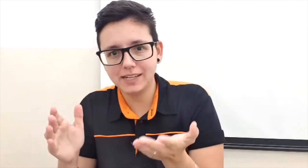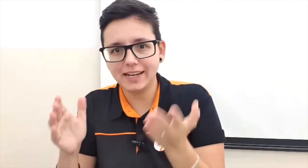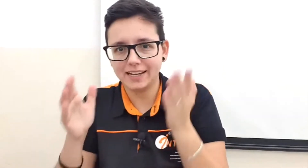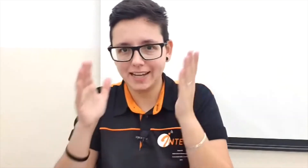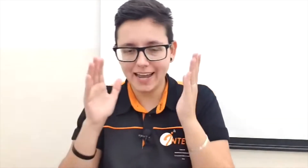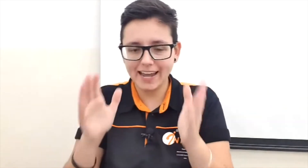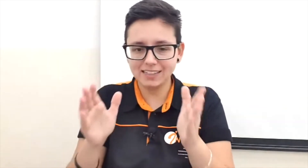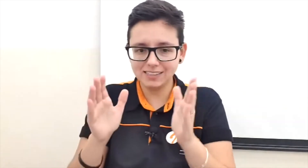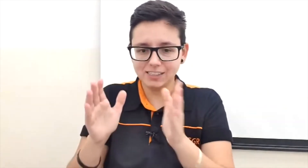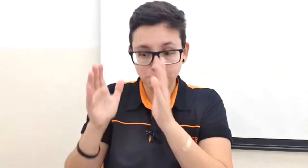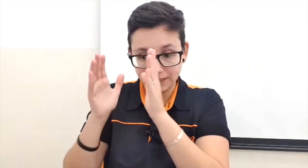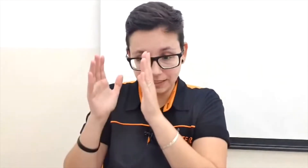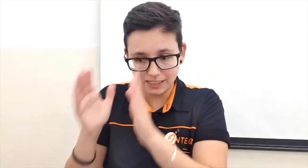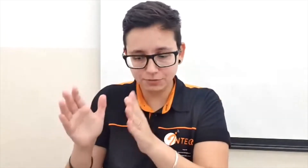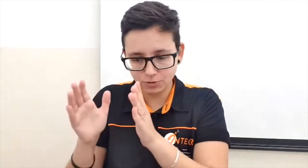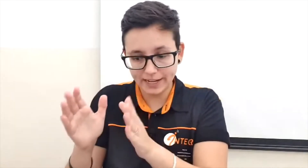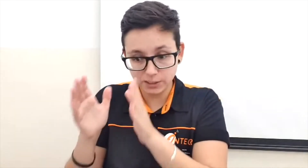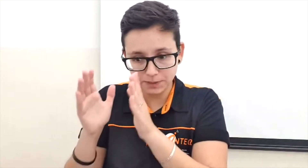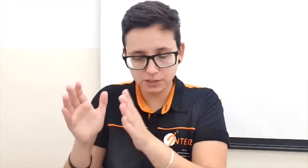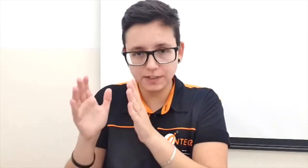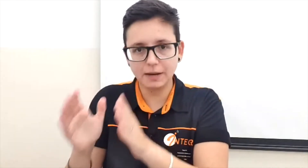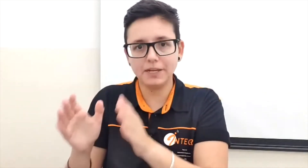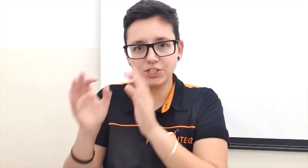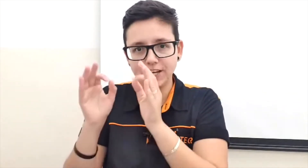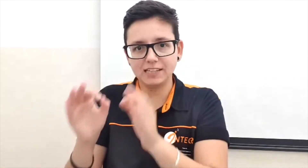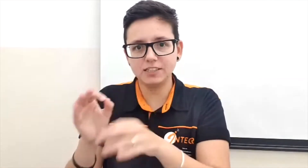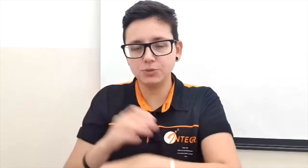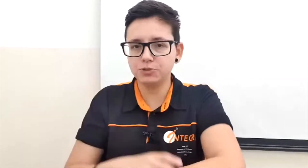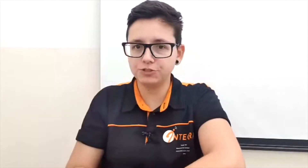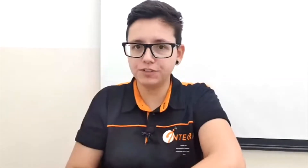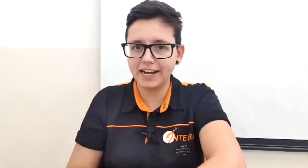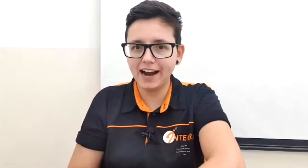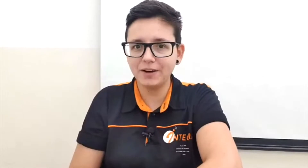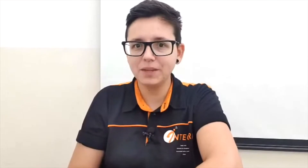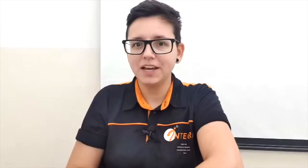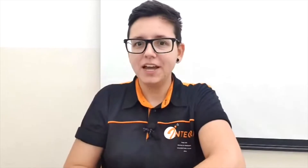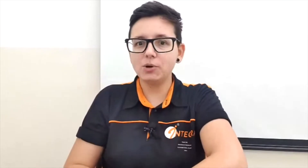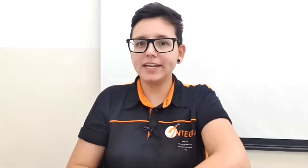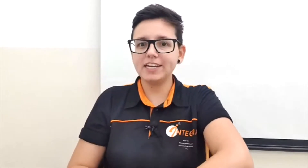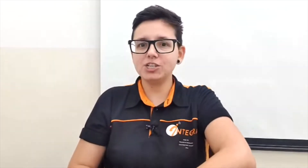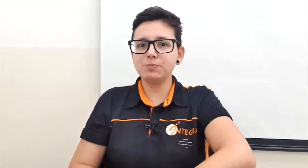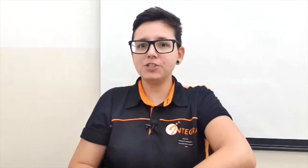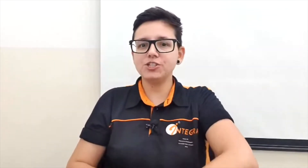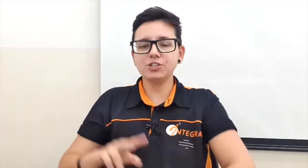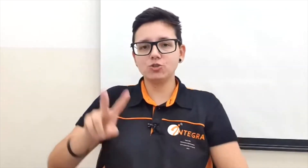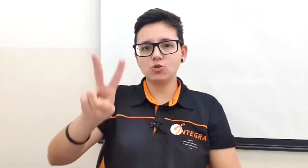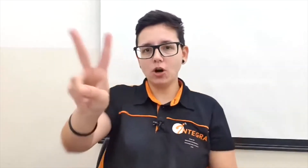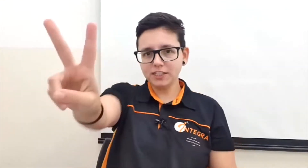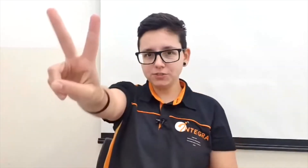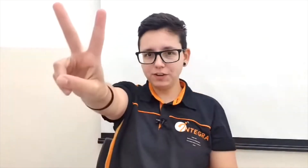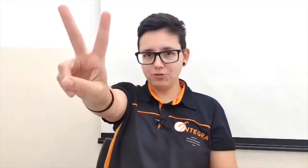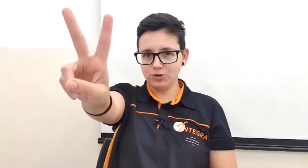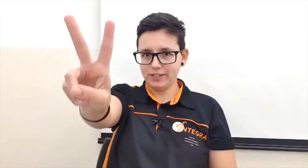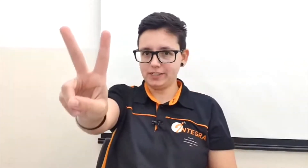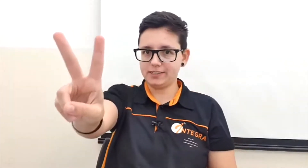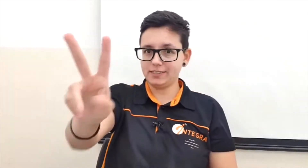você esse específico, né, especificamente esse tipo de ficar, eu queria te pedir 2 favores,